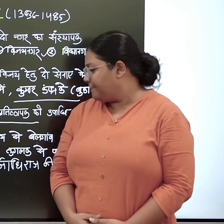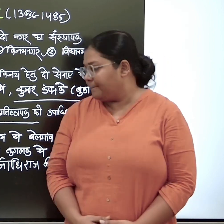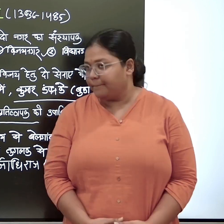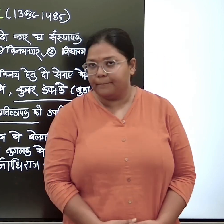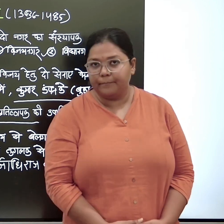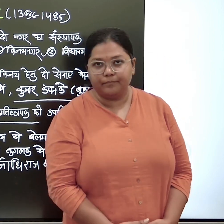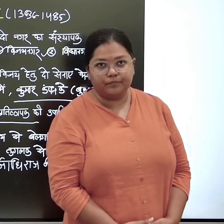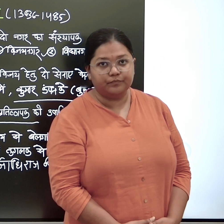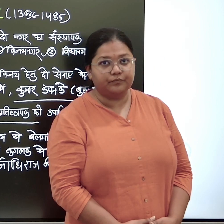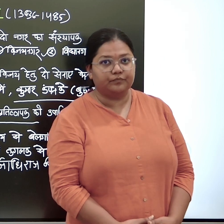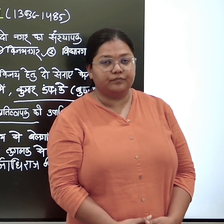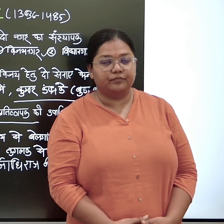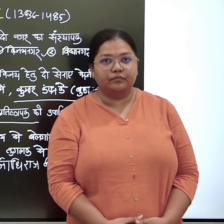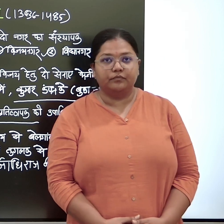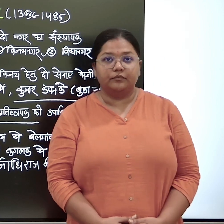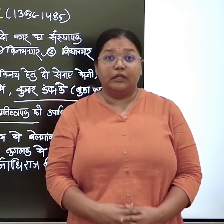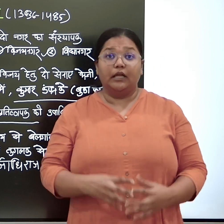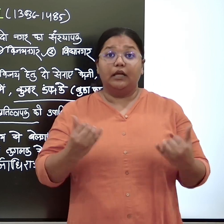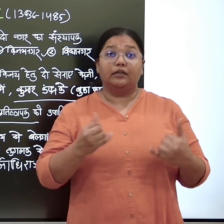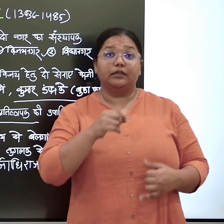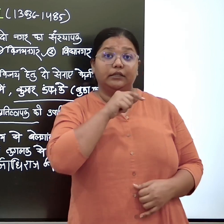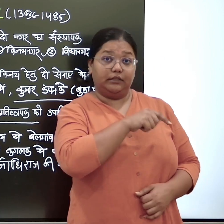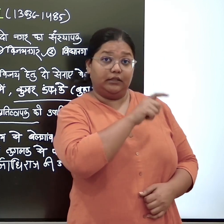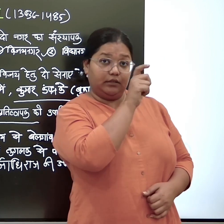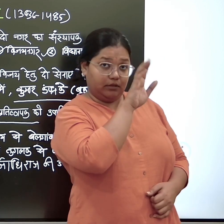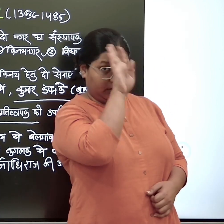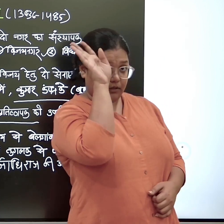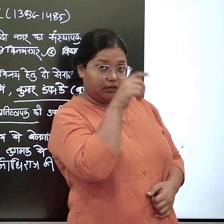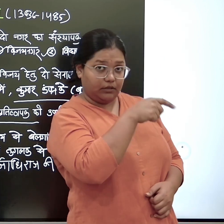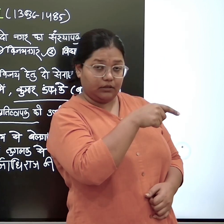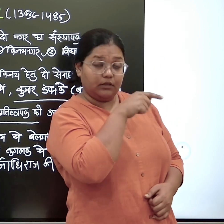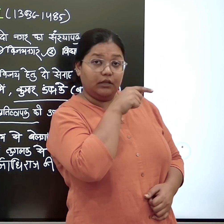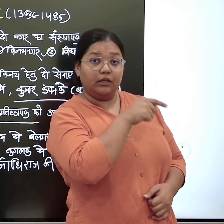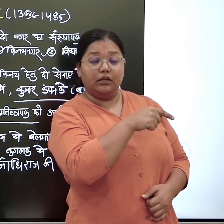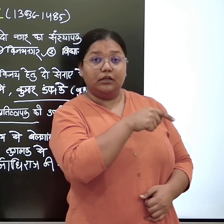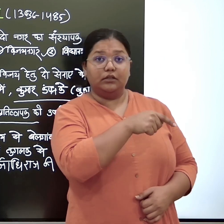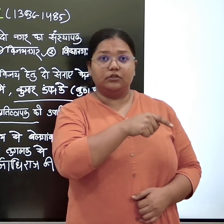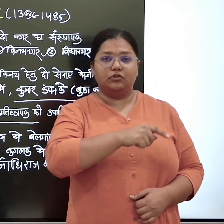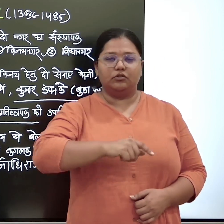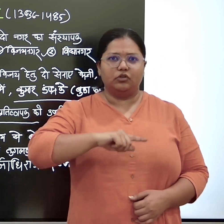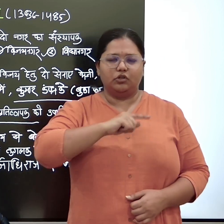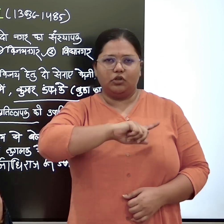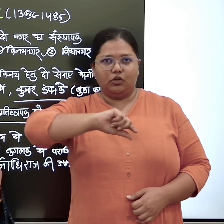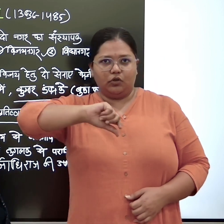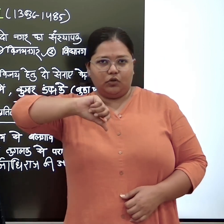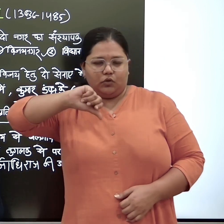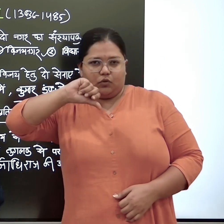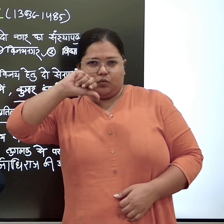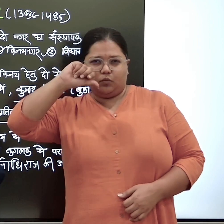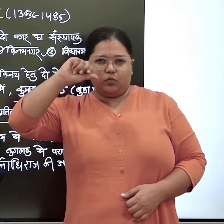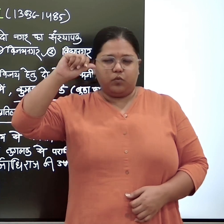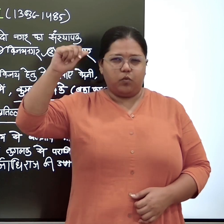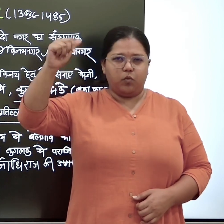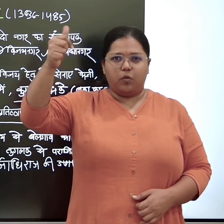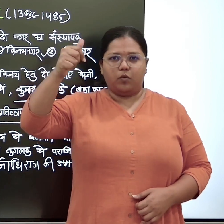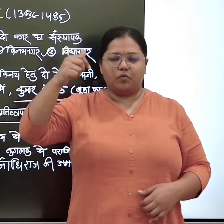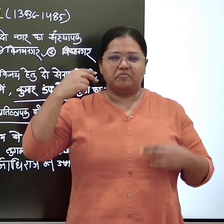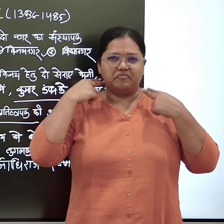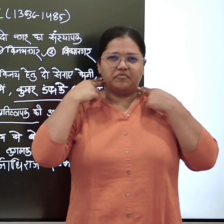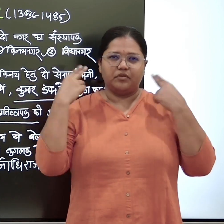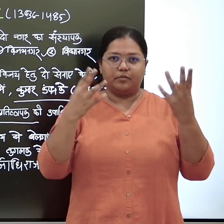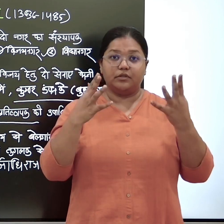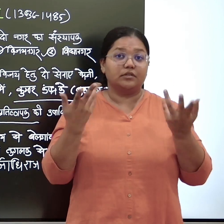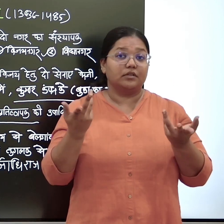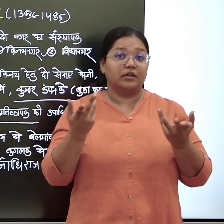सफलता ये है कि ये बहमनी राज्य से, जैसे अभी हम विजयनगर के बारे में पढ़ रहे हैं, तो वैसी एक बहमनी राज्य जो है वो हम अलग